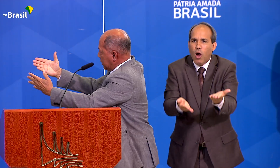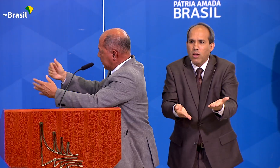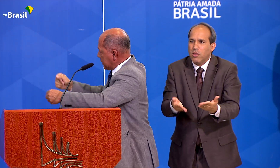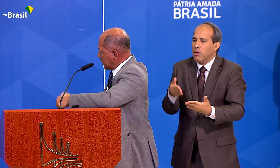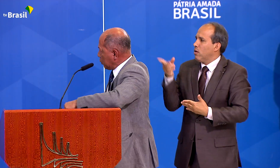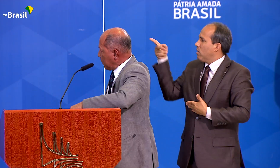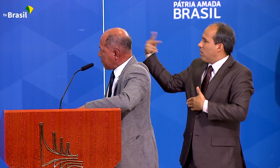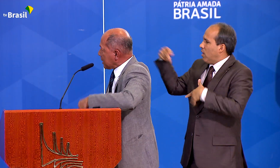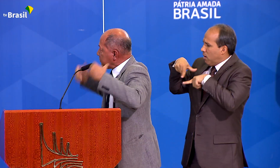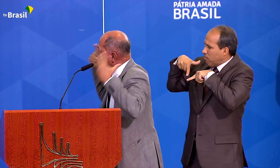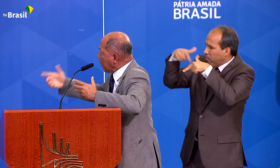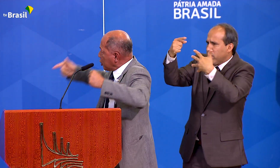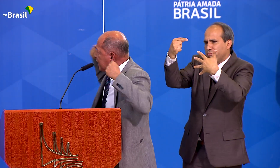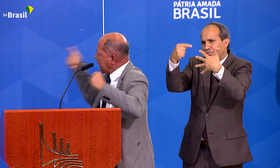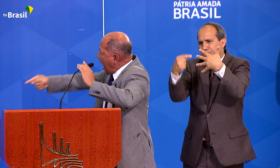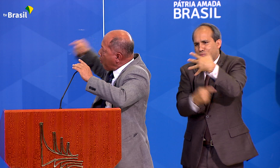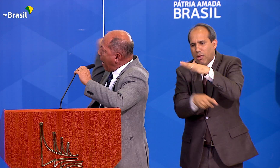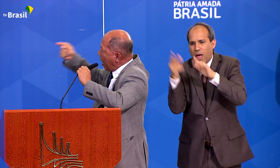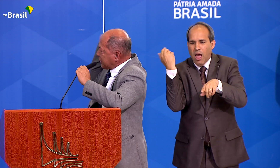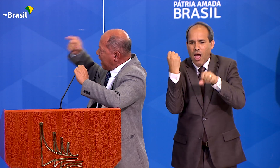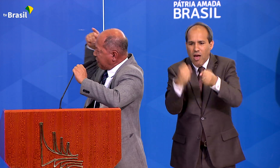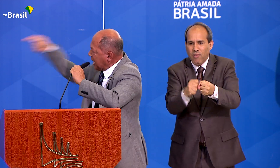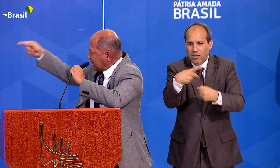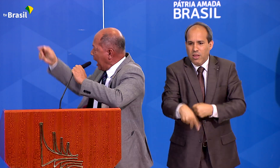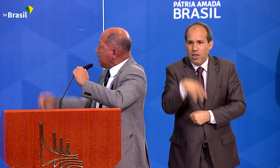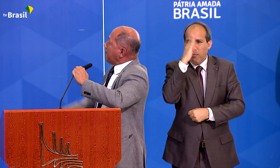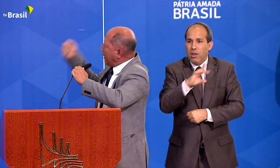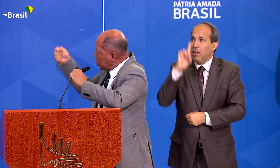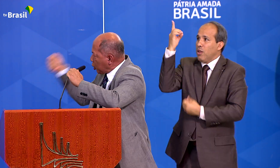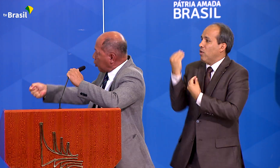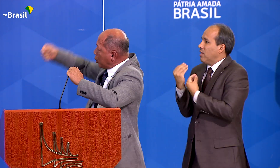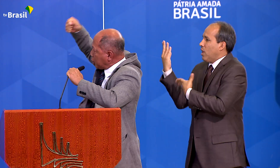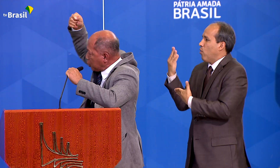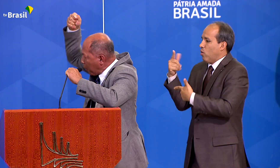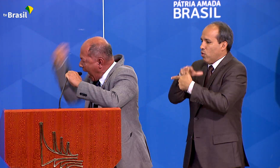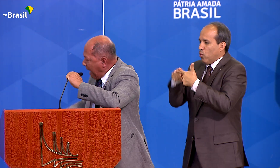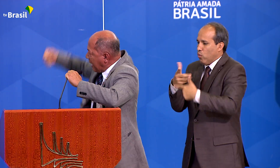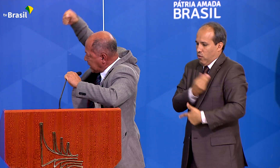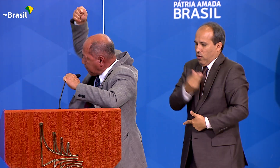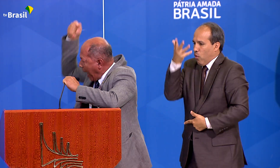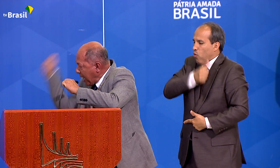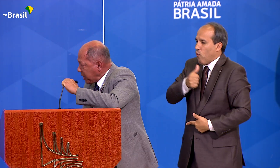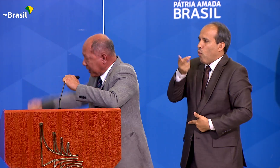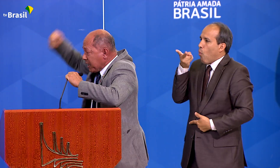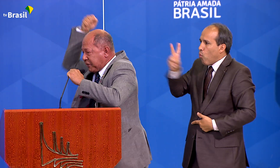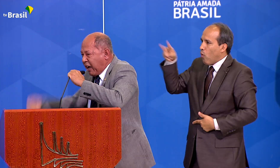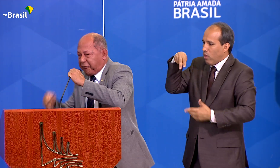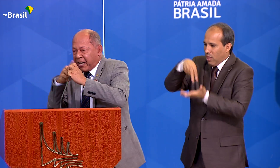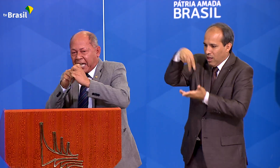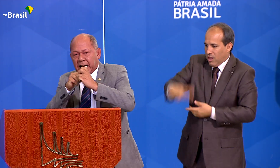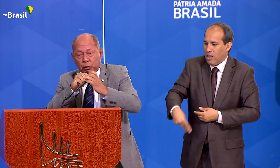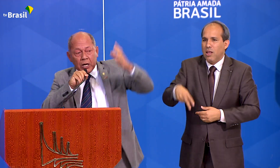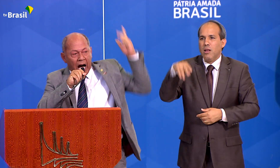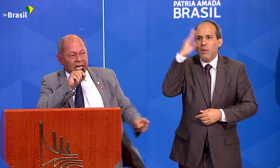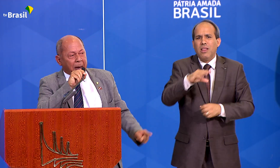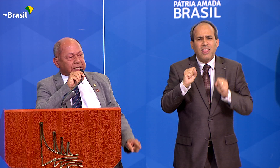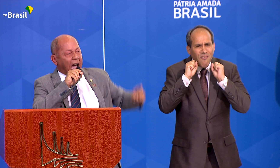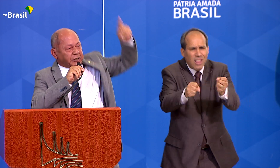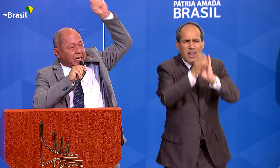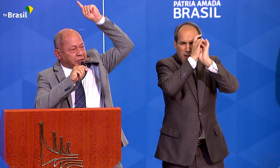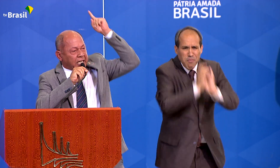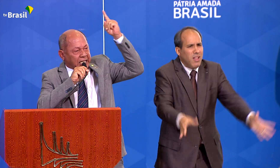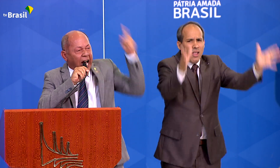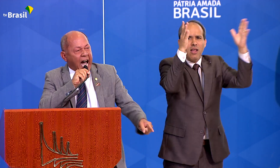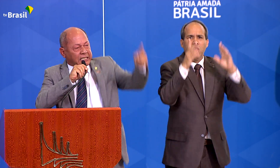que o senhor faz por esse Brasil Deus lhe deu uma outra vida para o senhor continuar né ser país defendendo